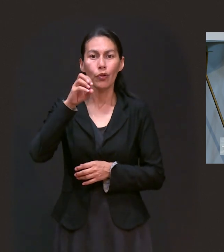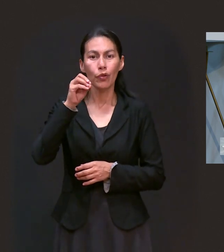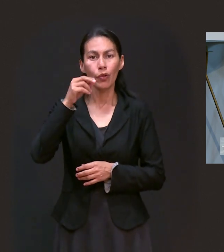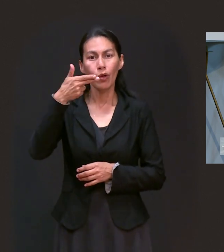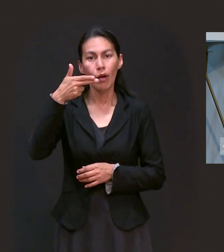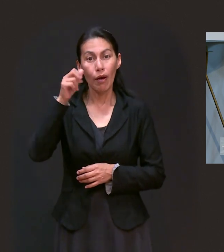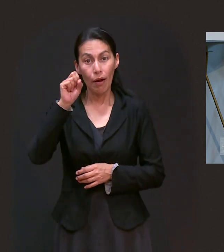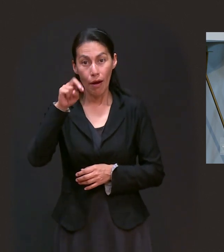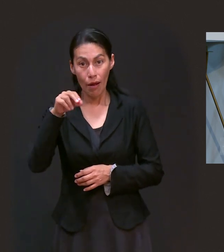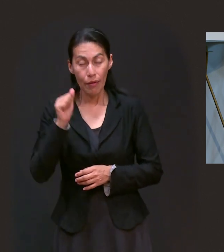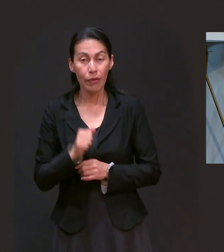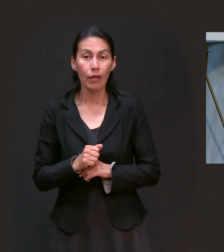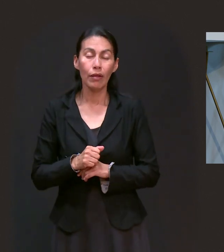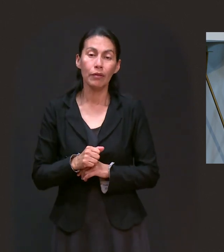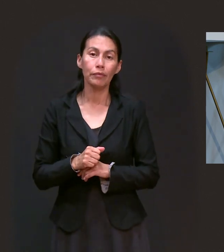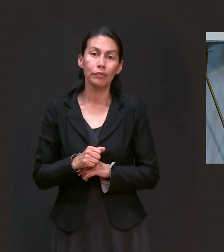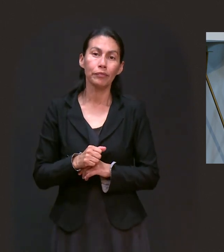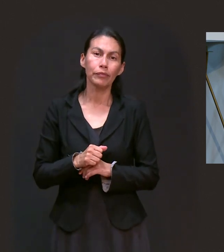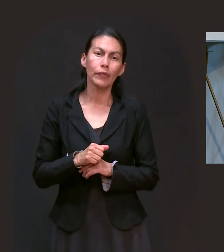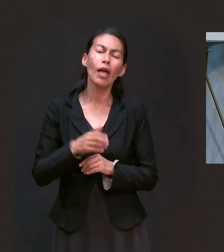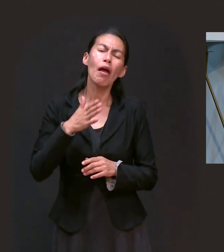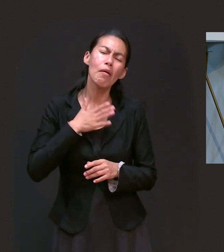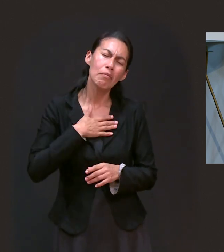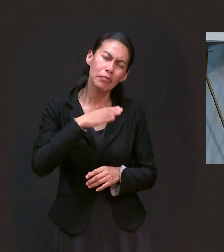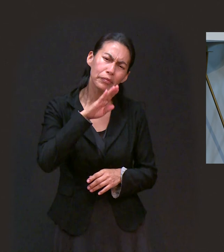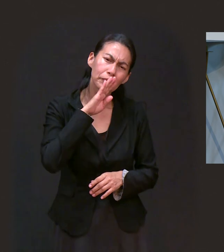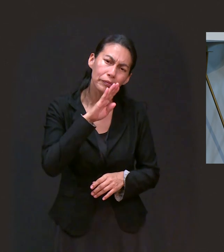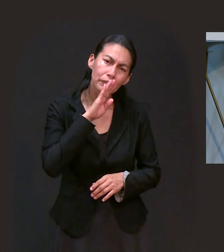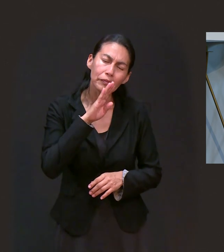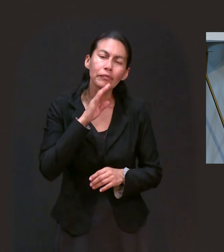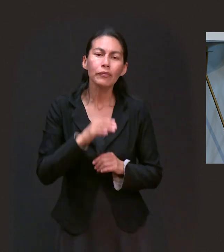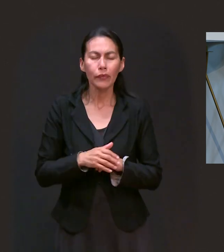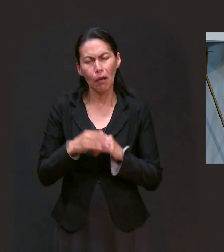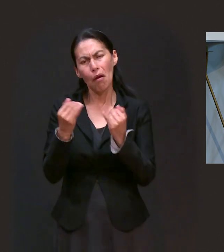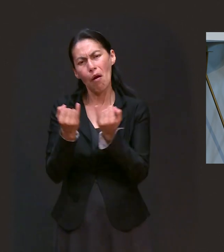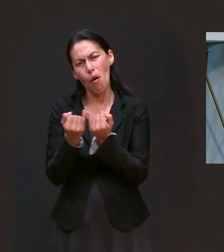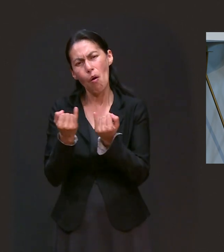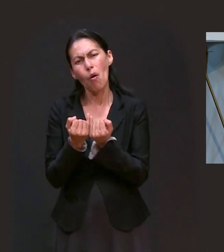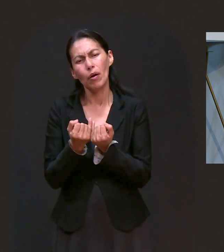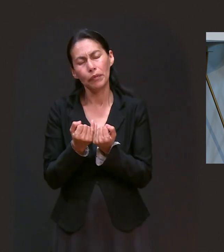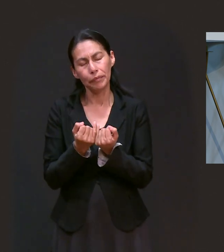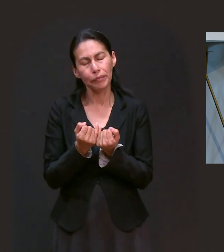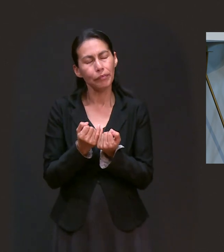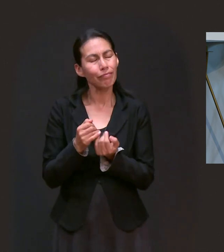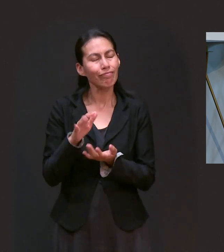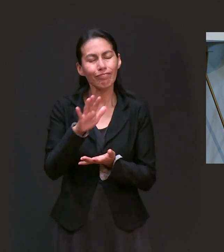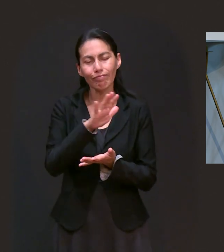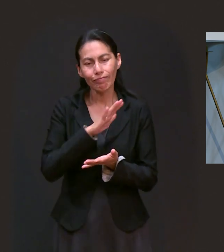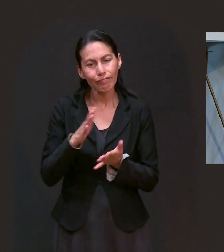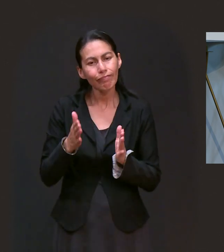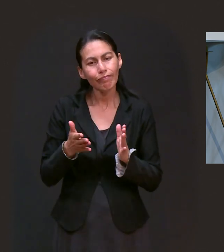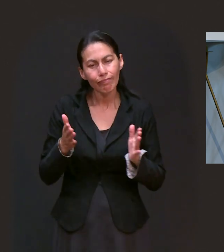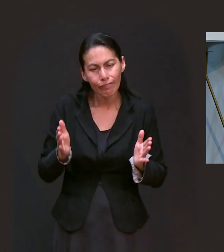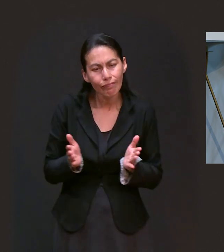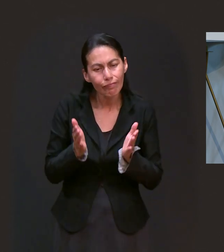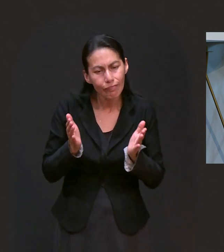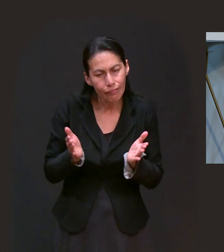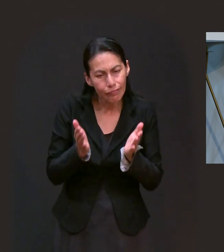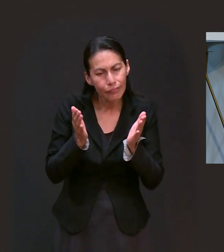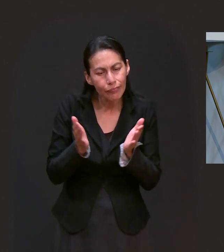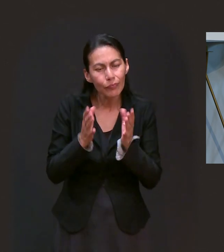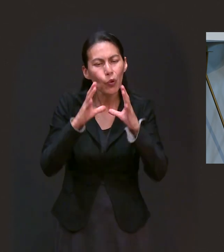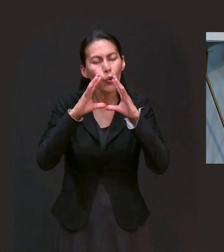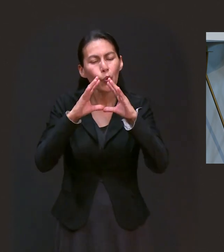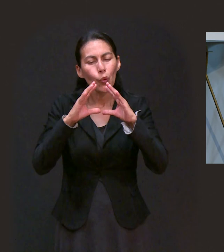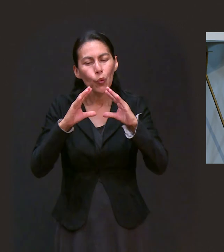gómez y la de rocío orozco también por la cirugía de mi mamá ella está en recuperación y estamos